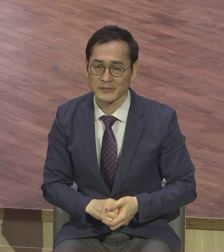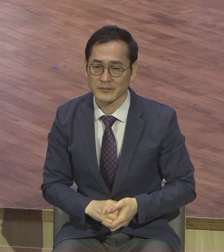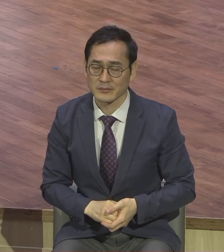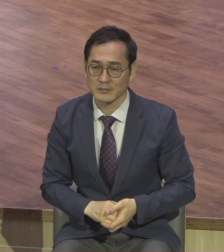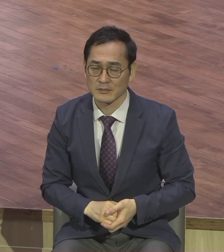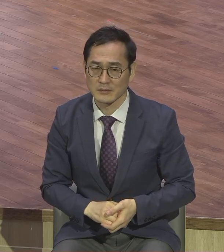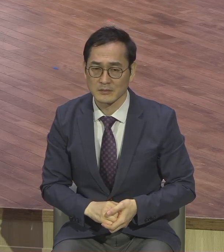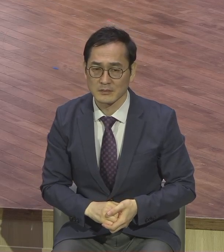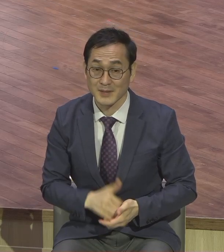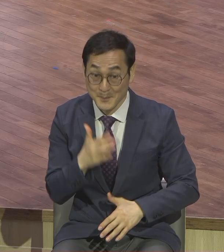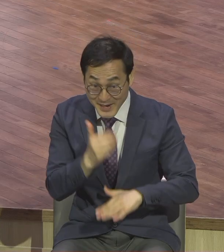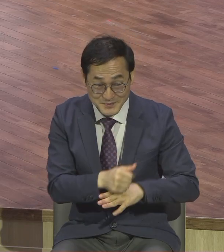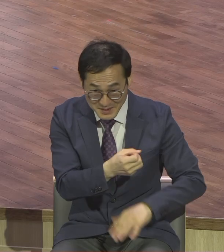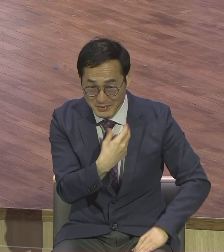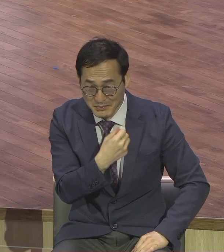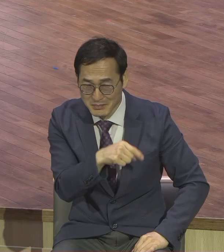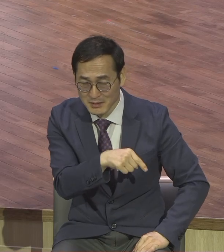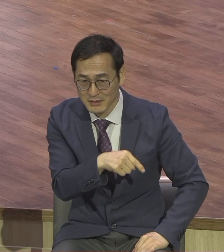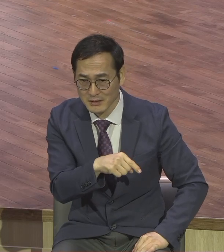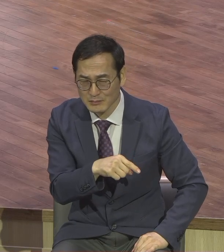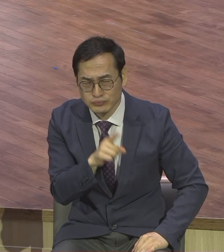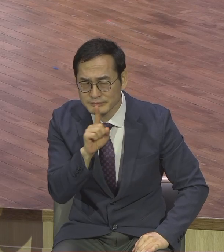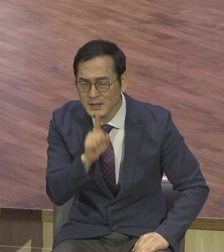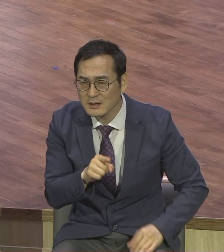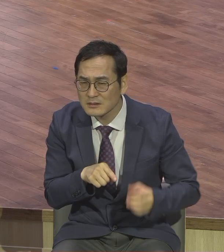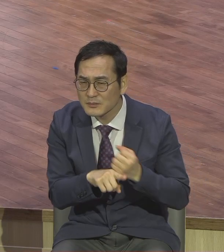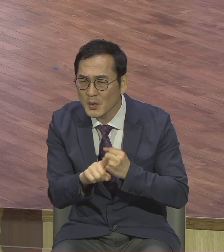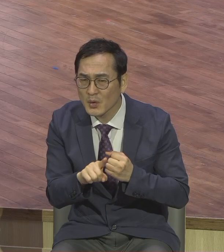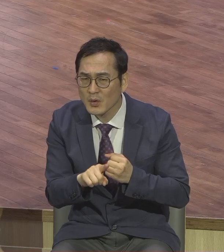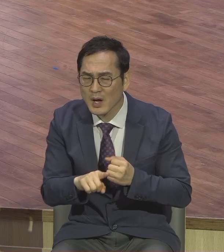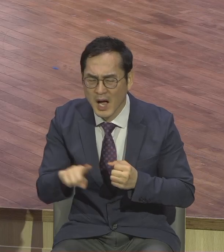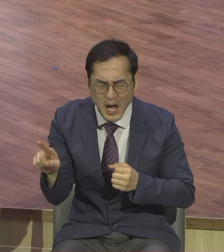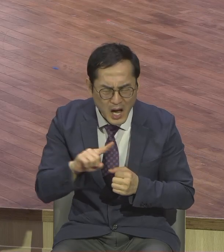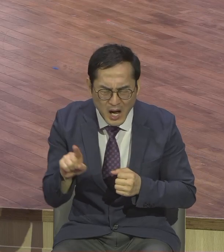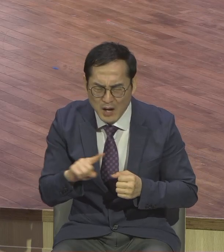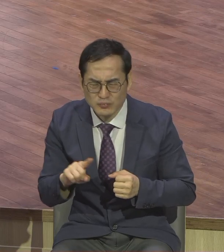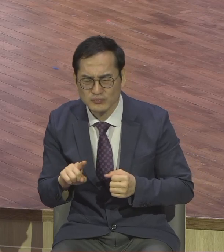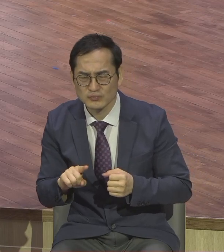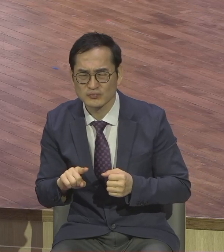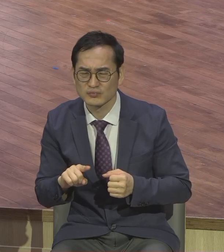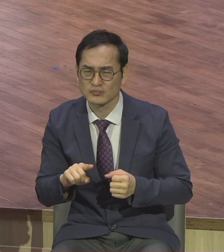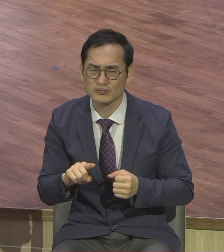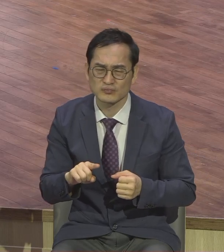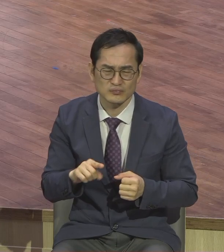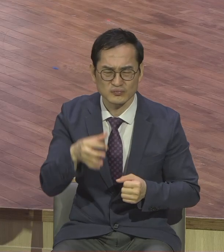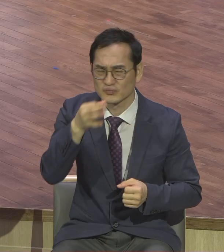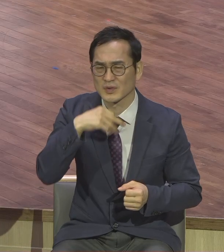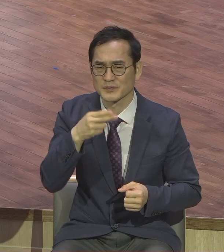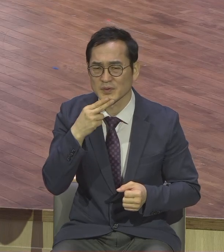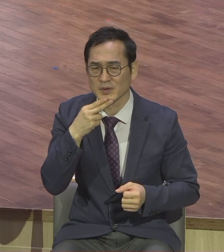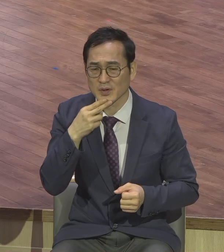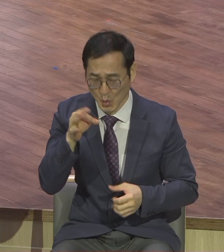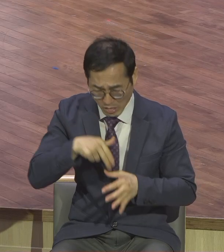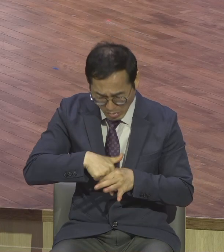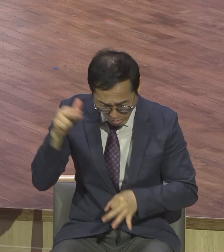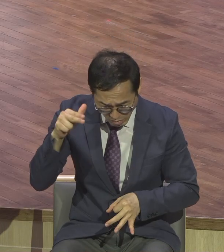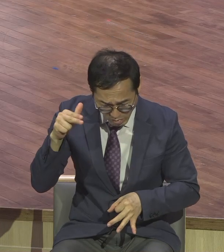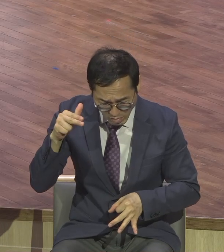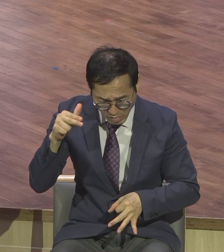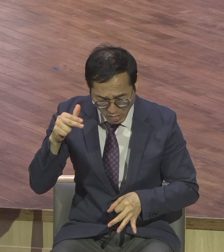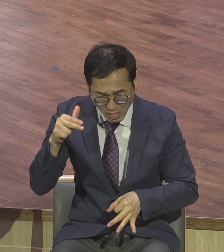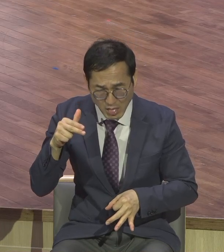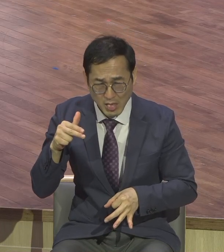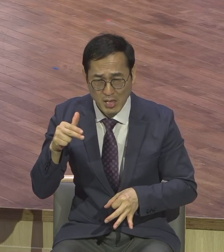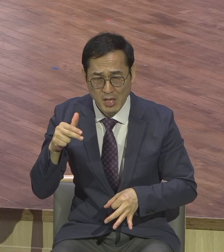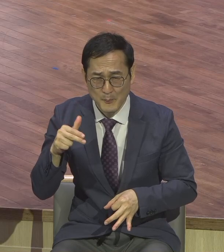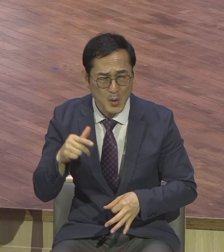그런 말하지요. 무슨 말입니까? 할 게 없대. 돈이 하나도 없으면 할 게 없어요.